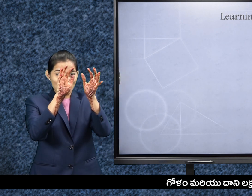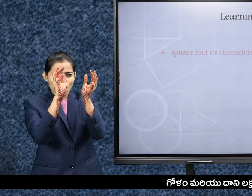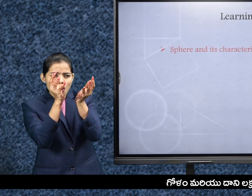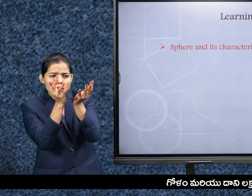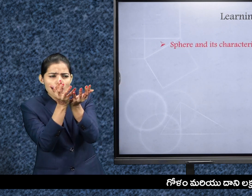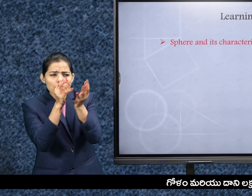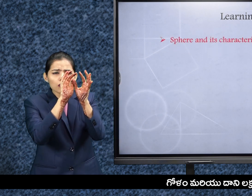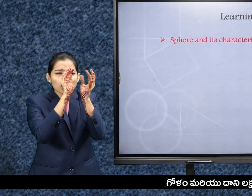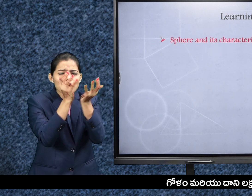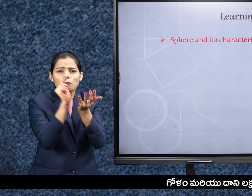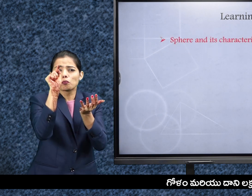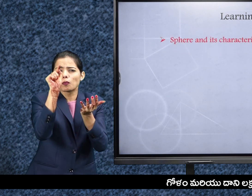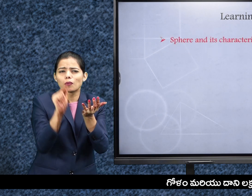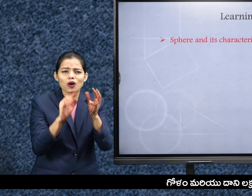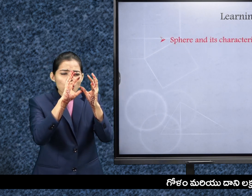గోళం మరియు దాని లక్షణాలు,